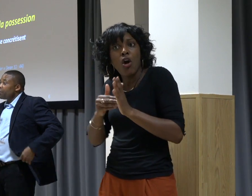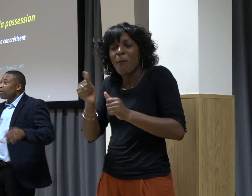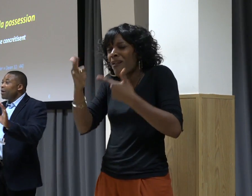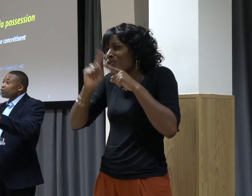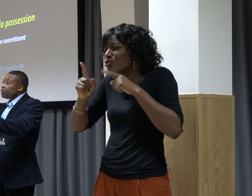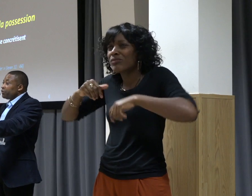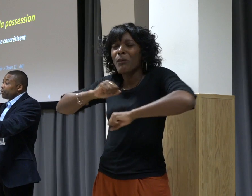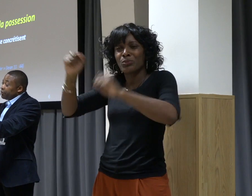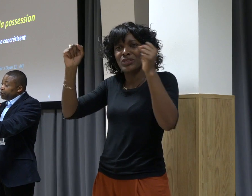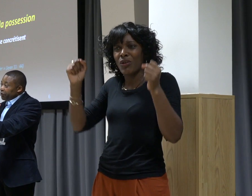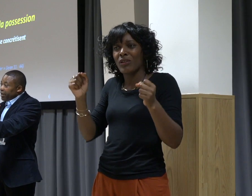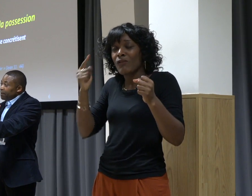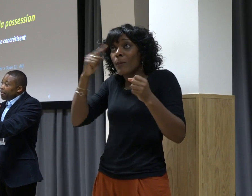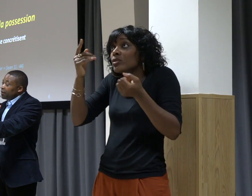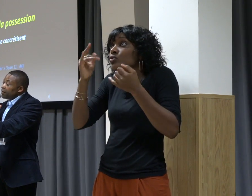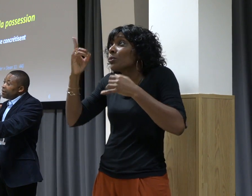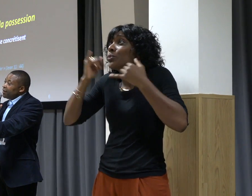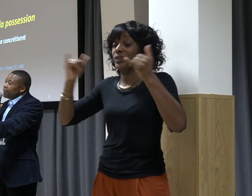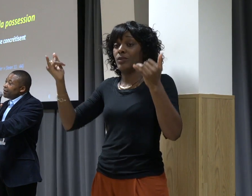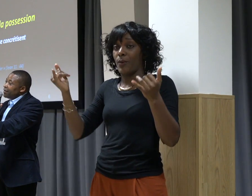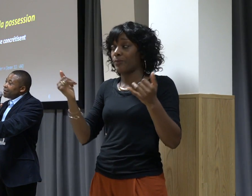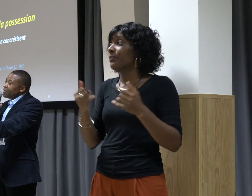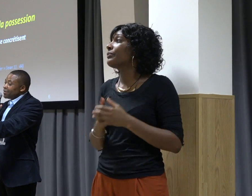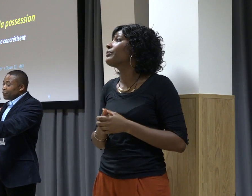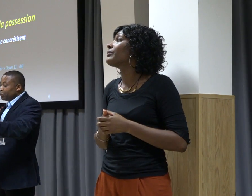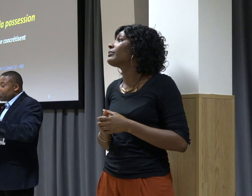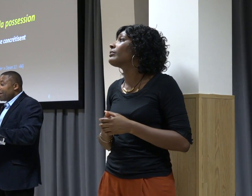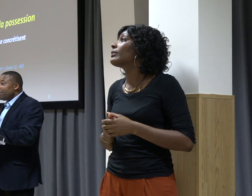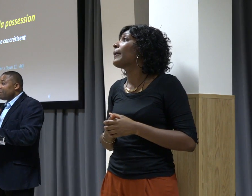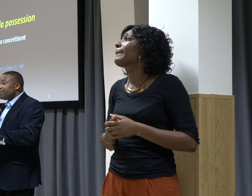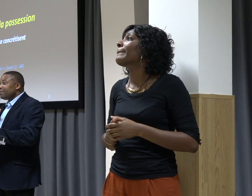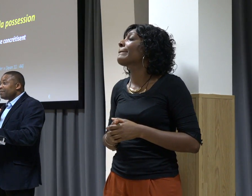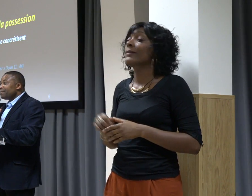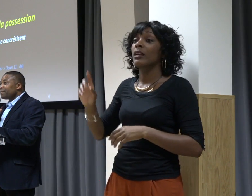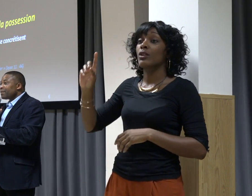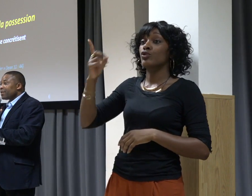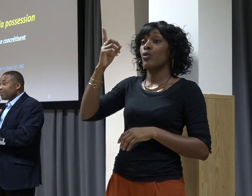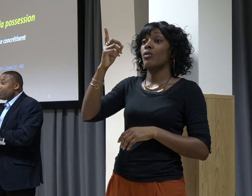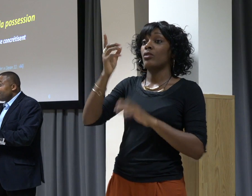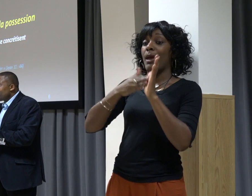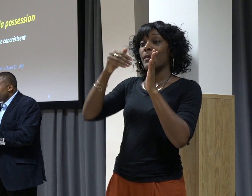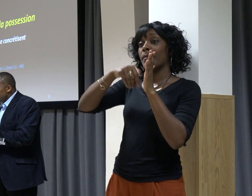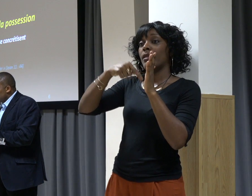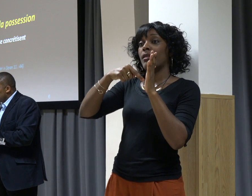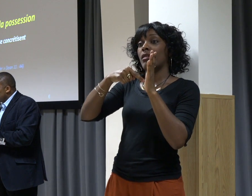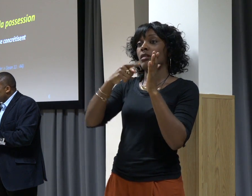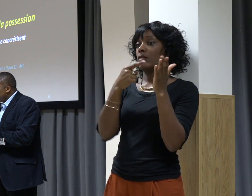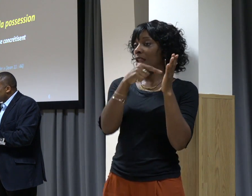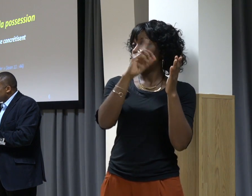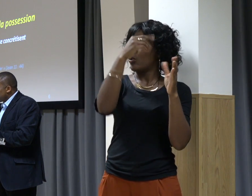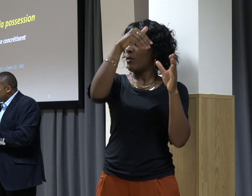La première remarque que je fais, c'est que le Dieu de la Bible, n'est-ce pas le même Dieu que nous servons?